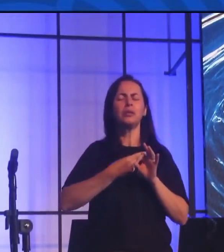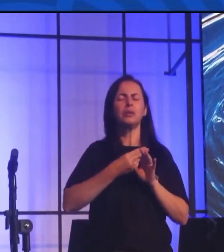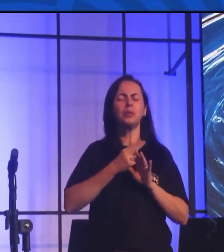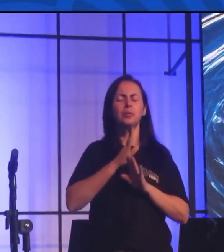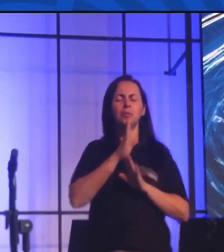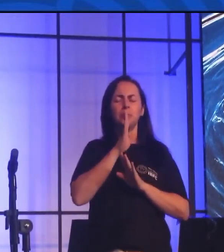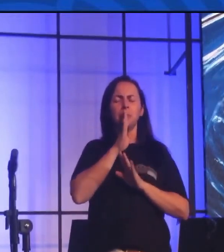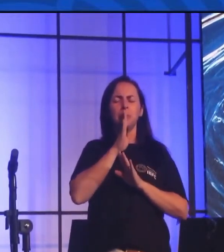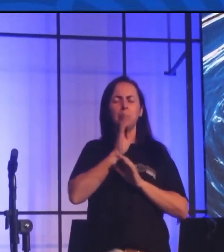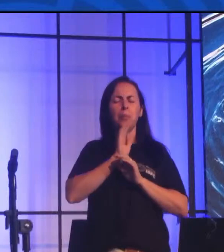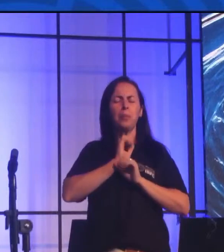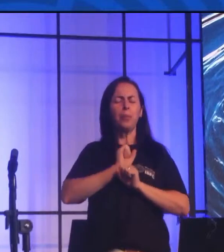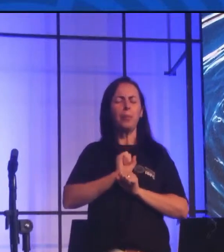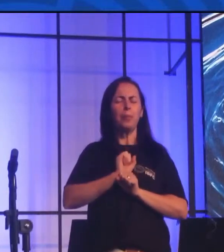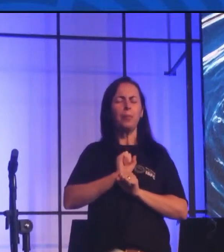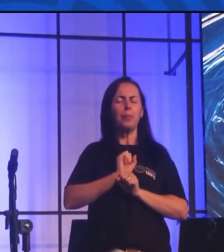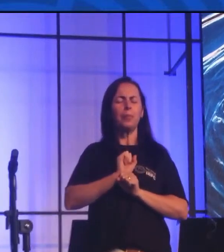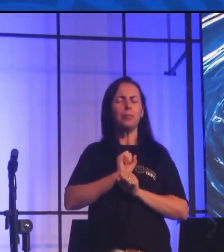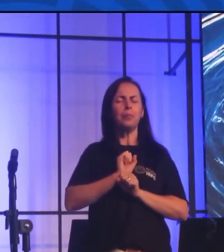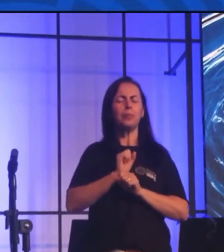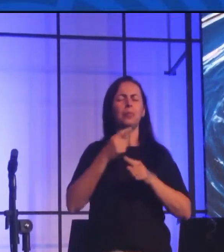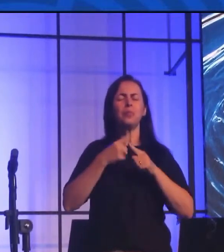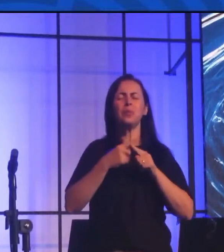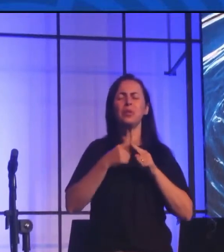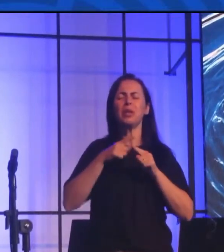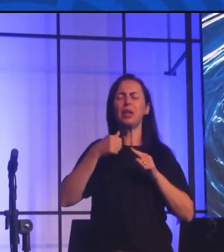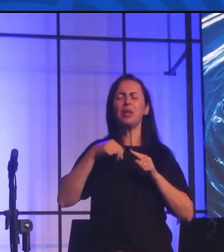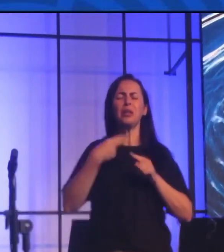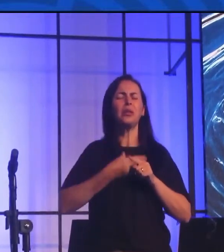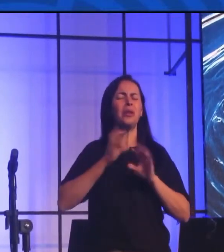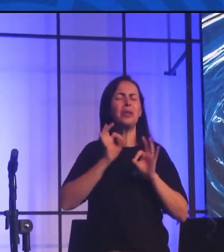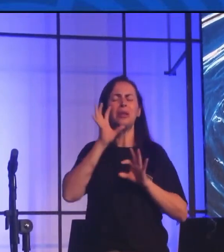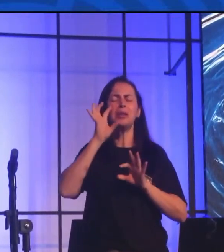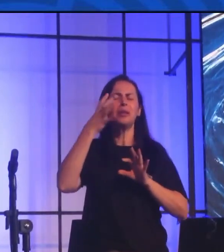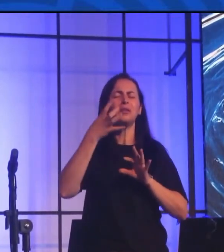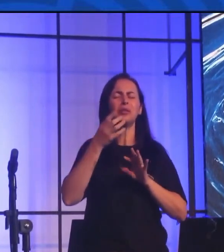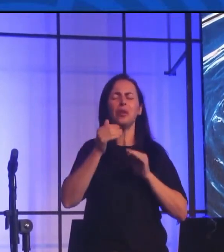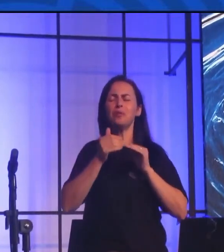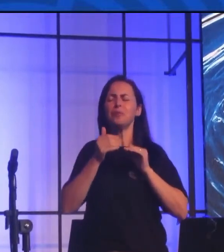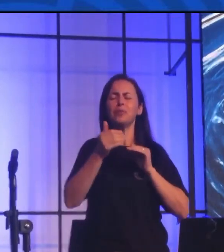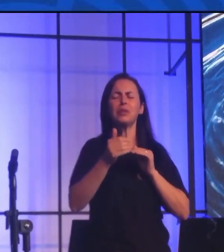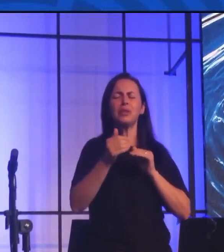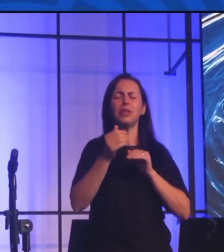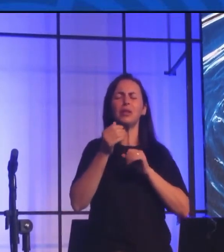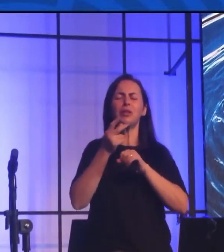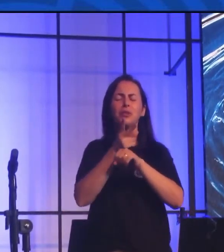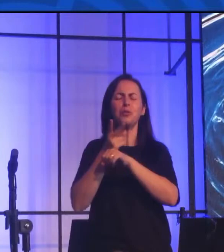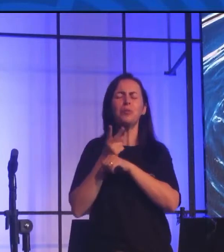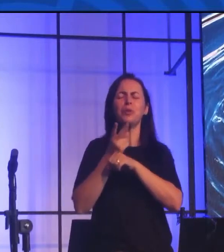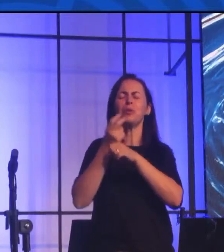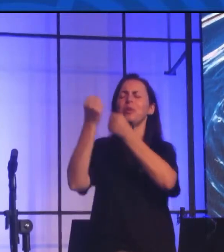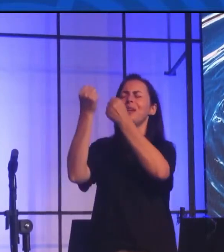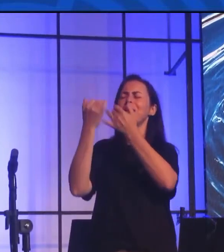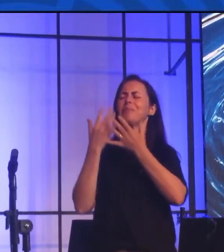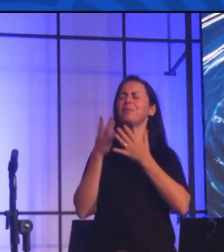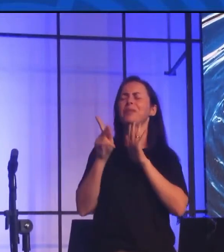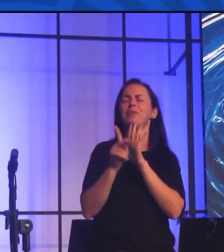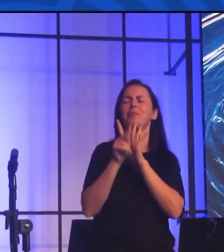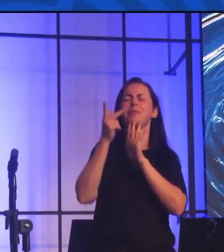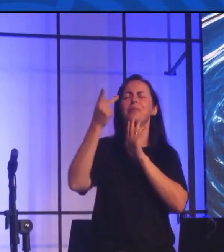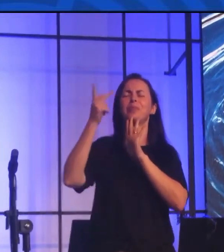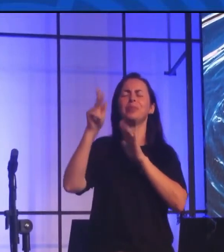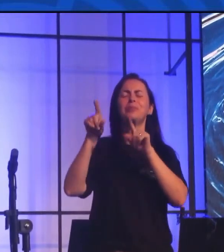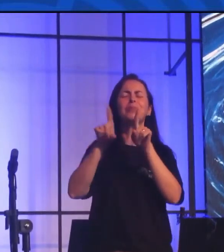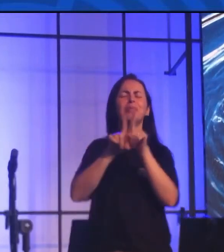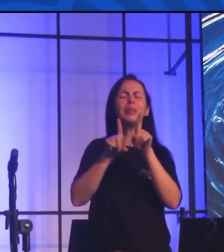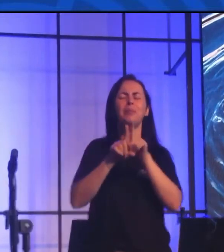parados, estagnados e não tomamos a decisão de buscar a bênção, o favor do Senhor e